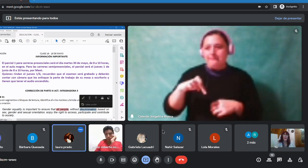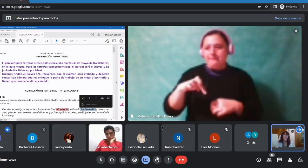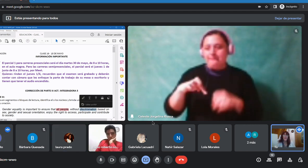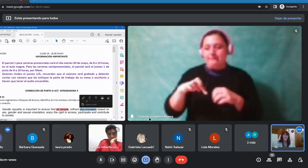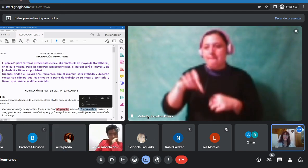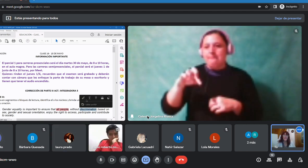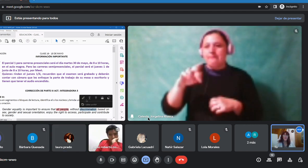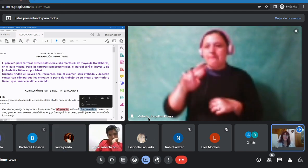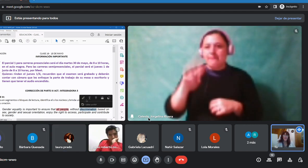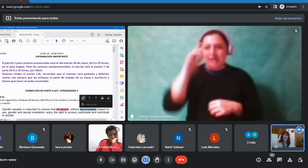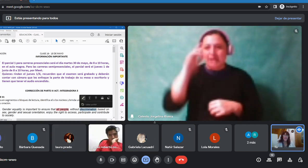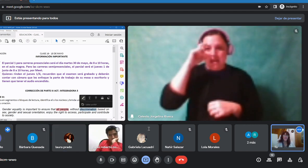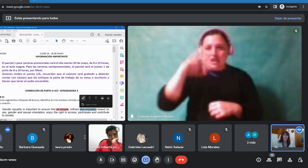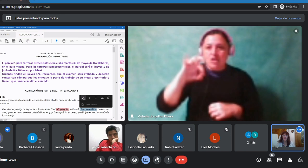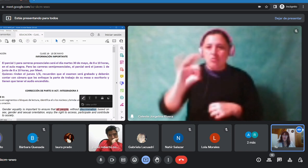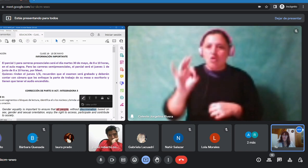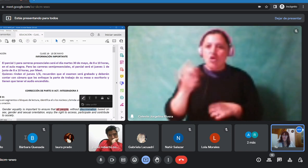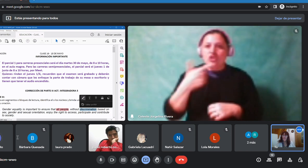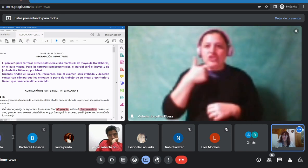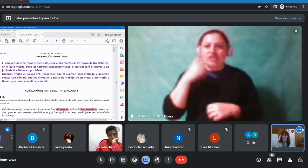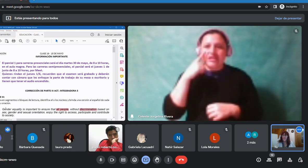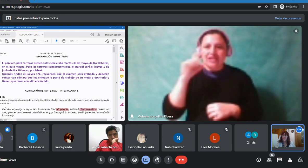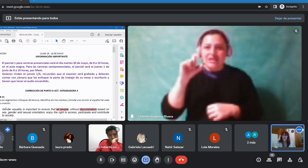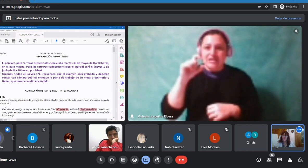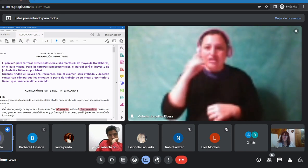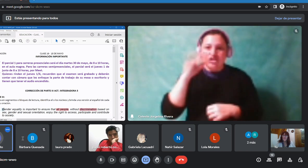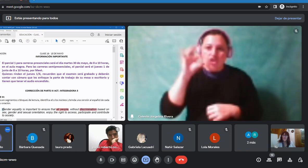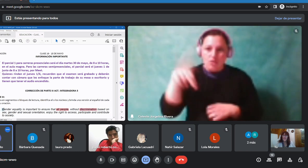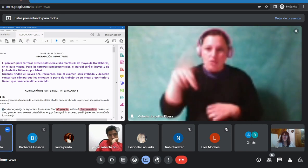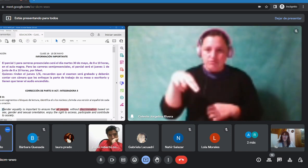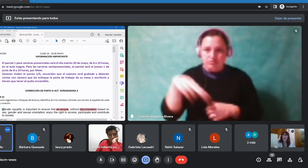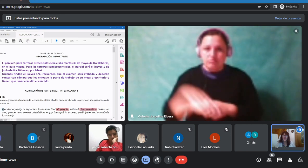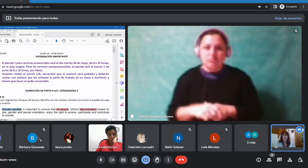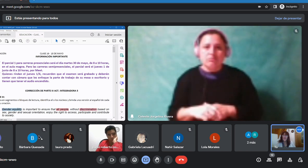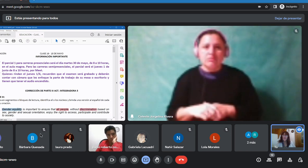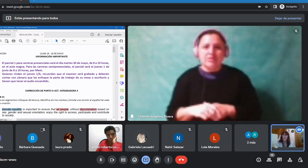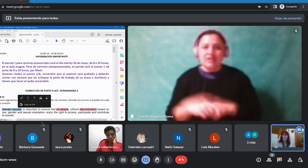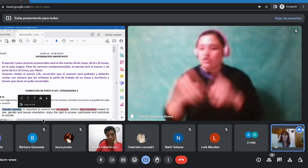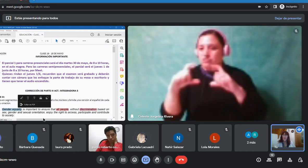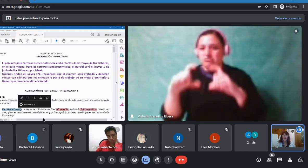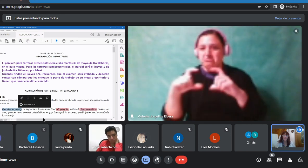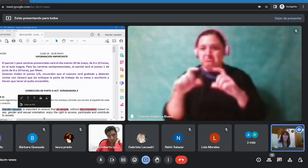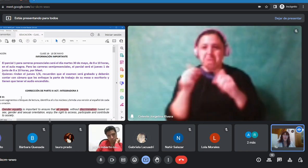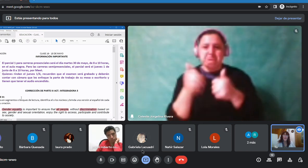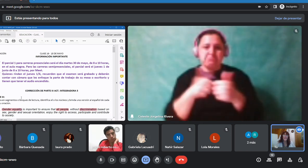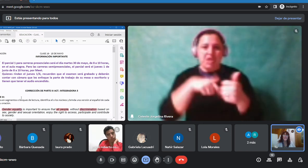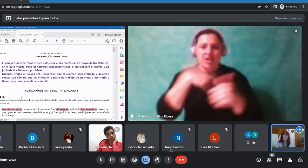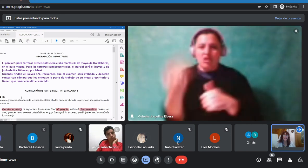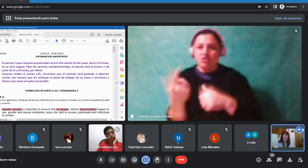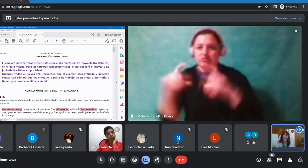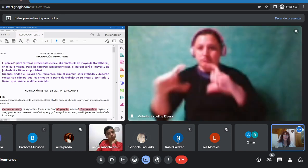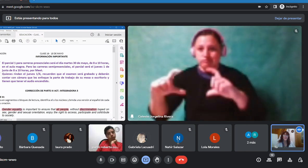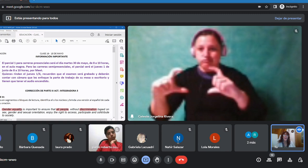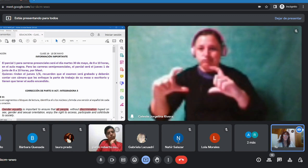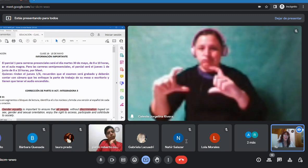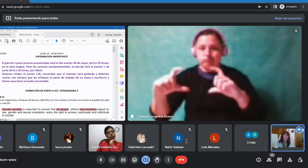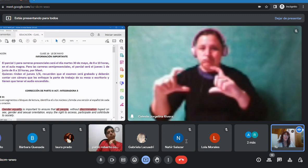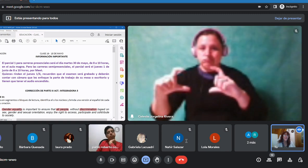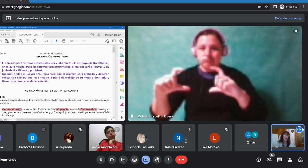Bien. Discrimination. Así que, bien. Solito. Claro, queda solo porque le sigue, o